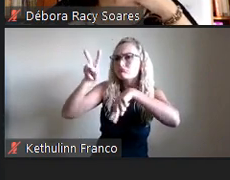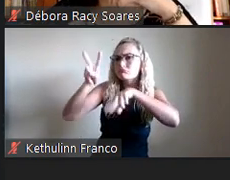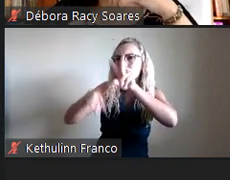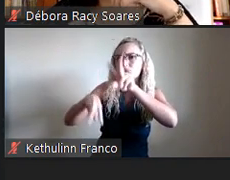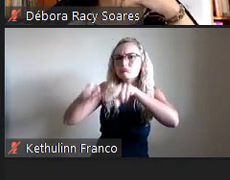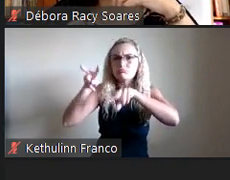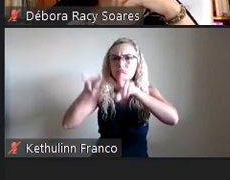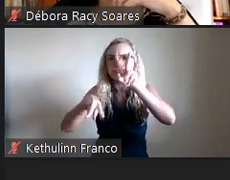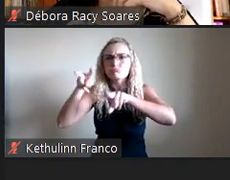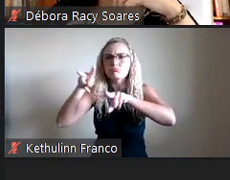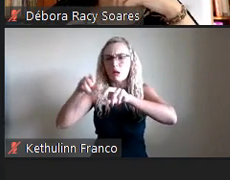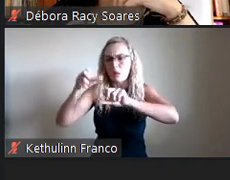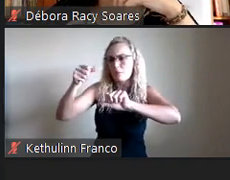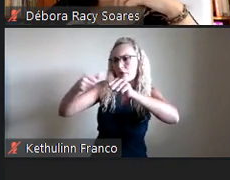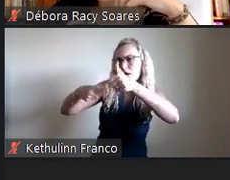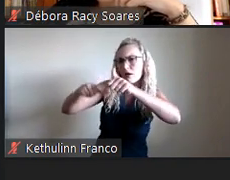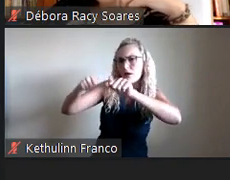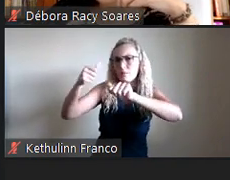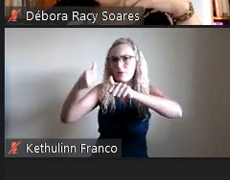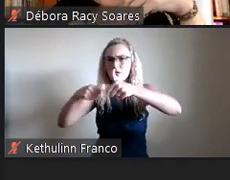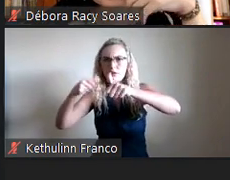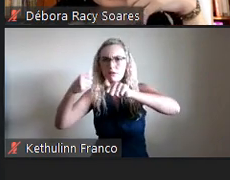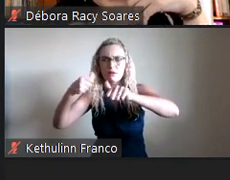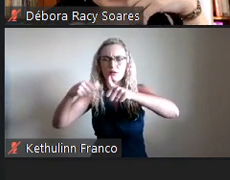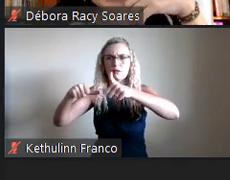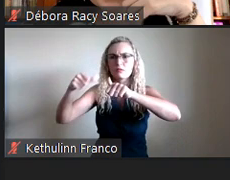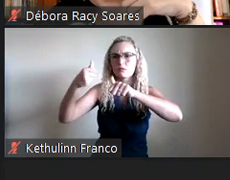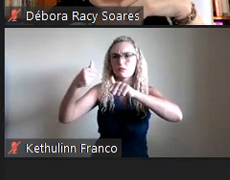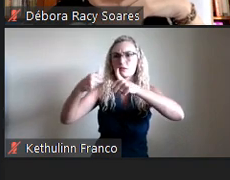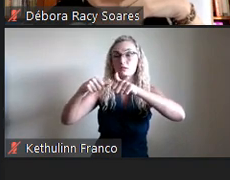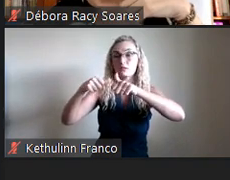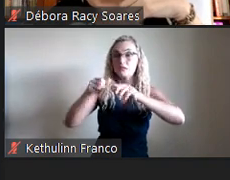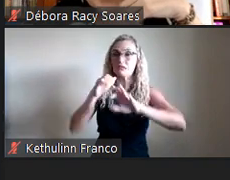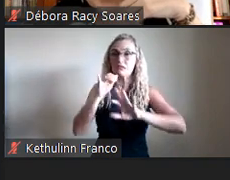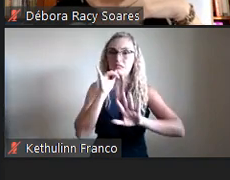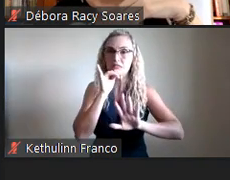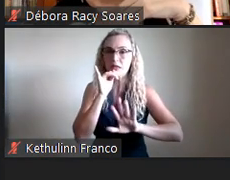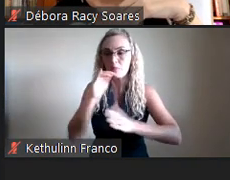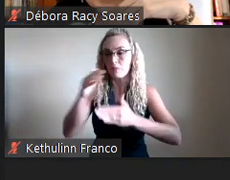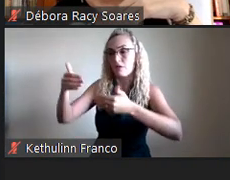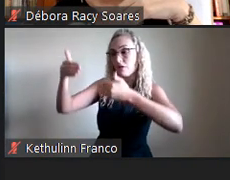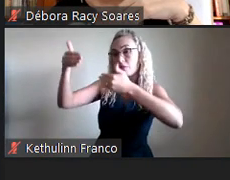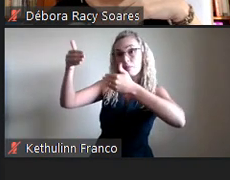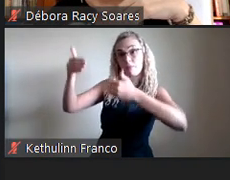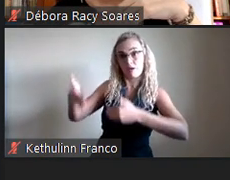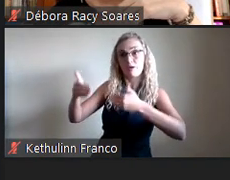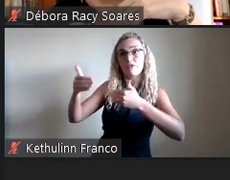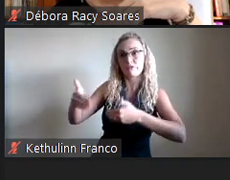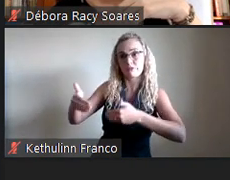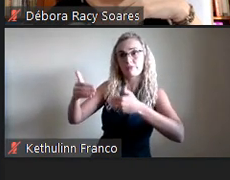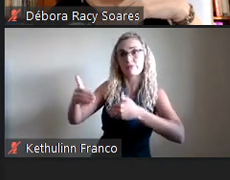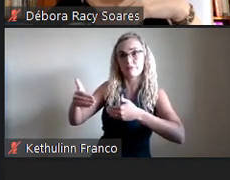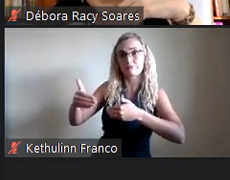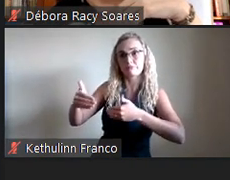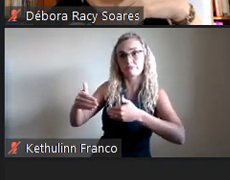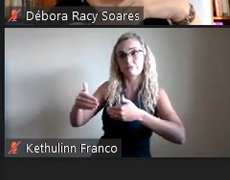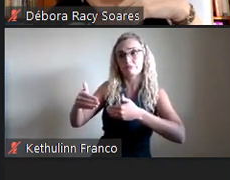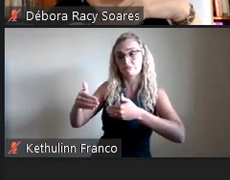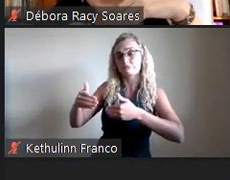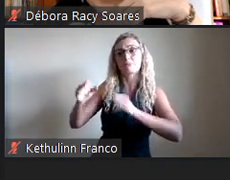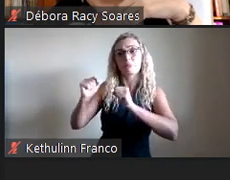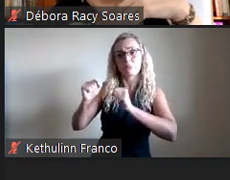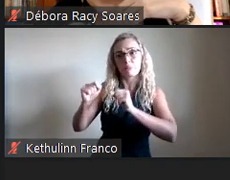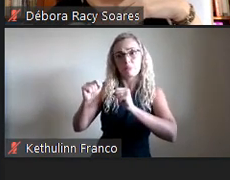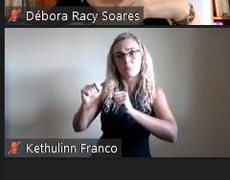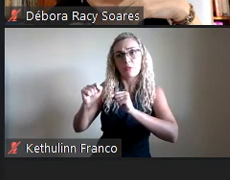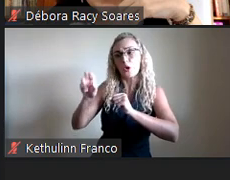pesquisa. Se for com respeito a uma prova avaliativa, nós temos prova e teste. Se for